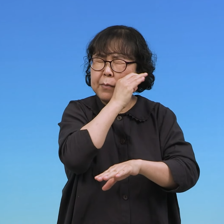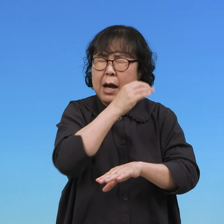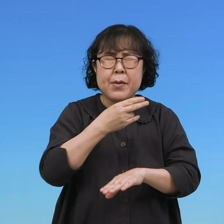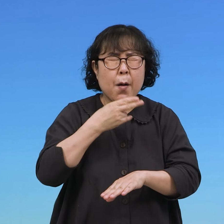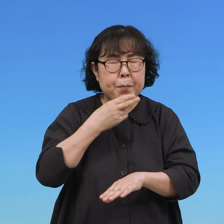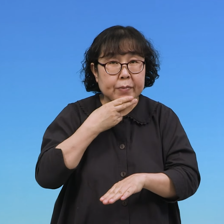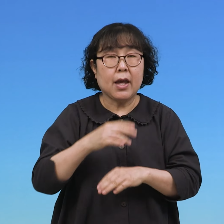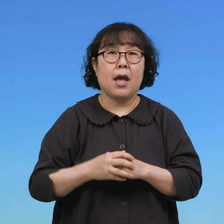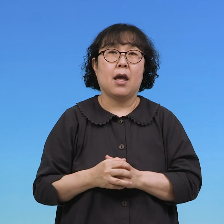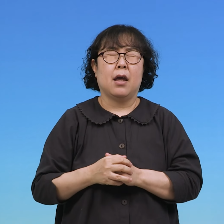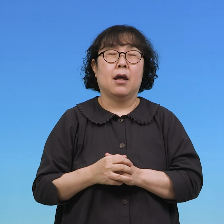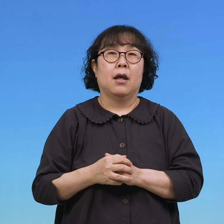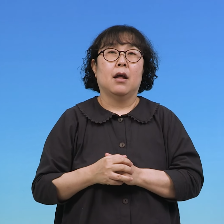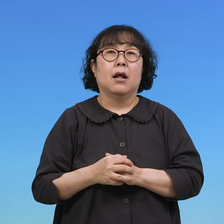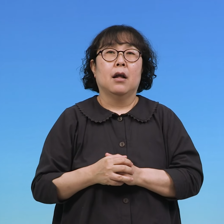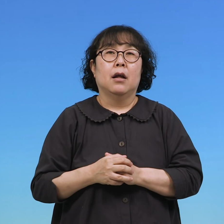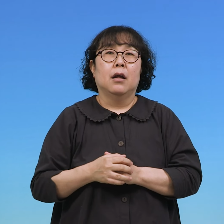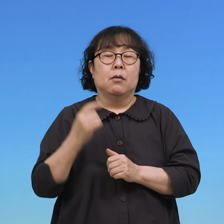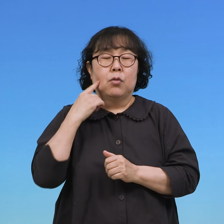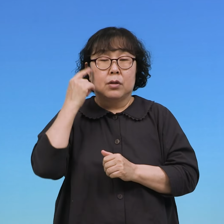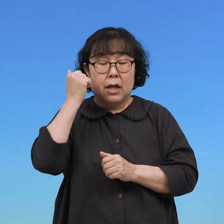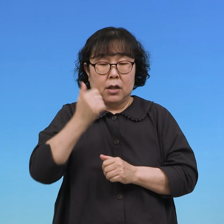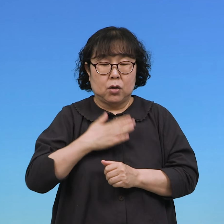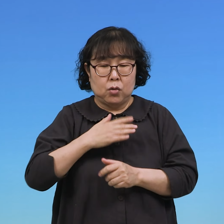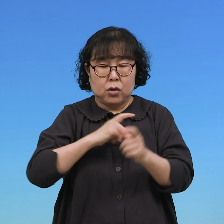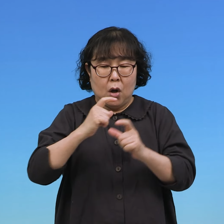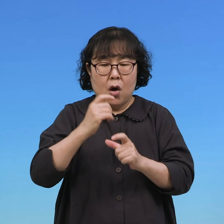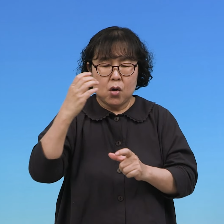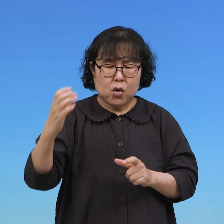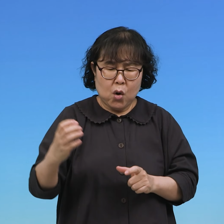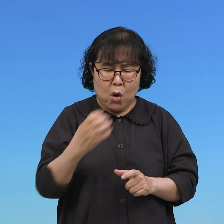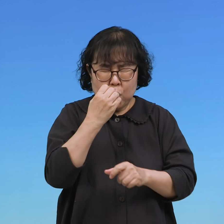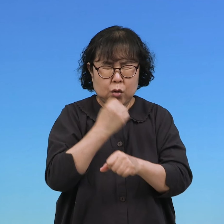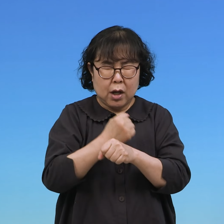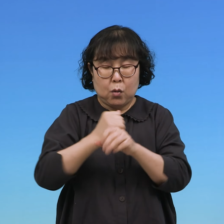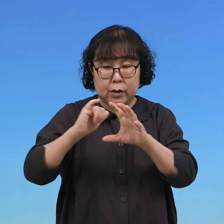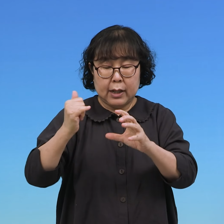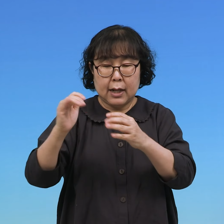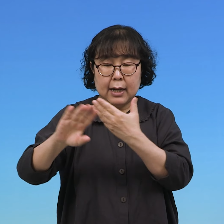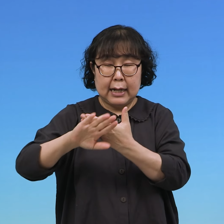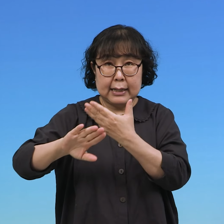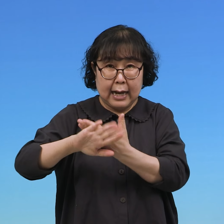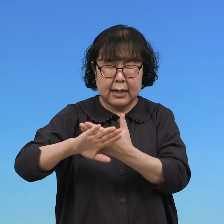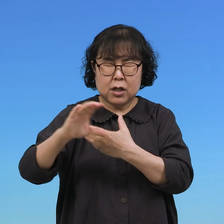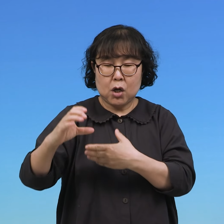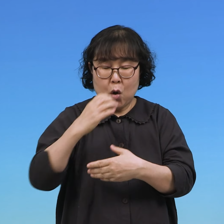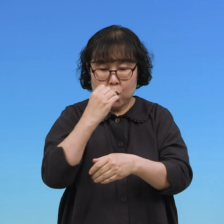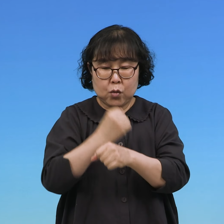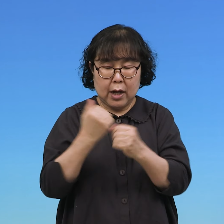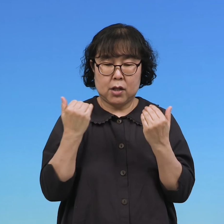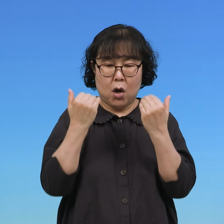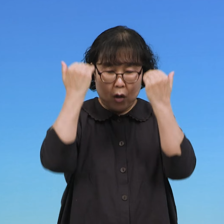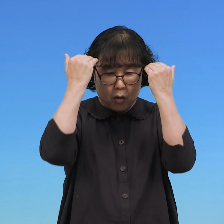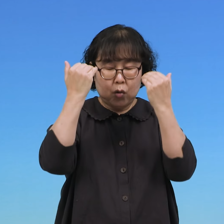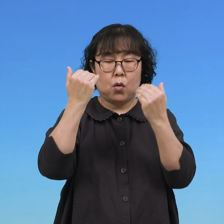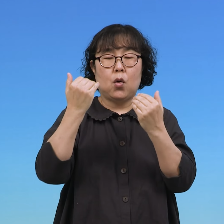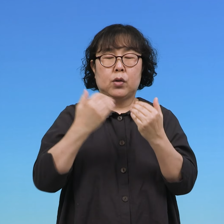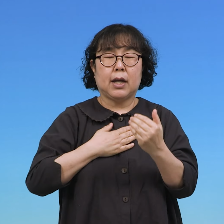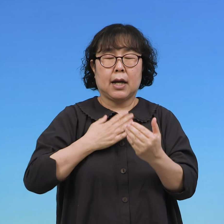목사인 저도 더 노력을 해야 돼요. 더 거룩해야 돼요. 세상과 더 차별된 거룩한 어른으로